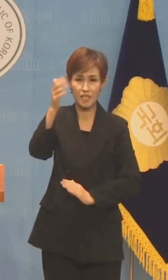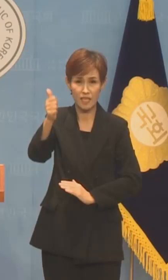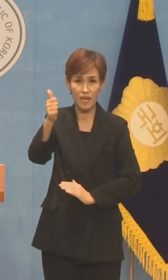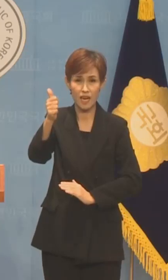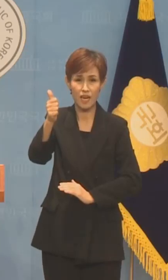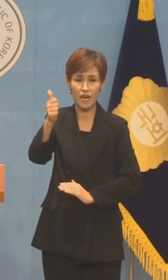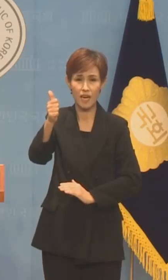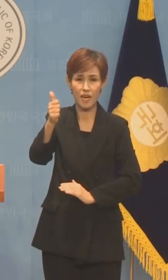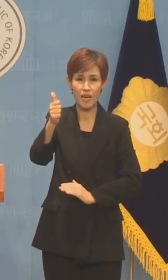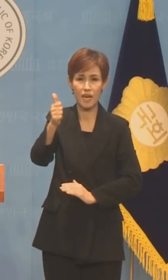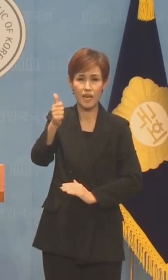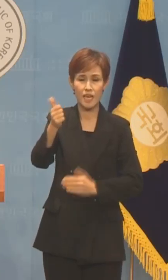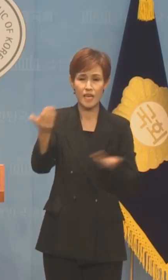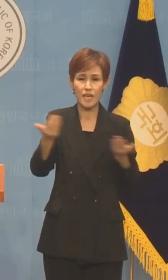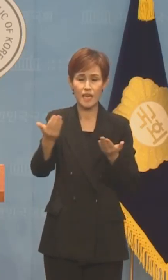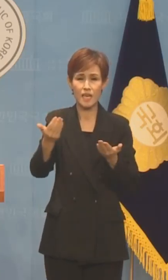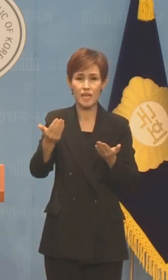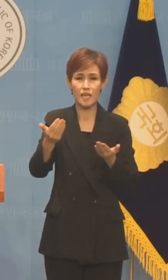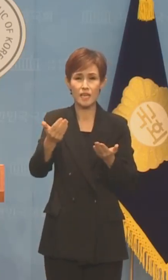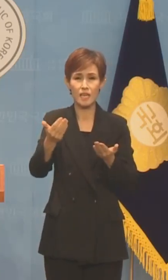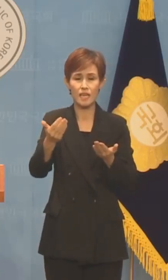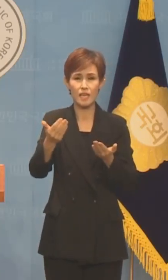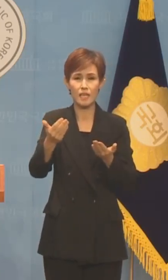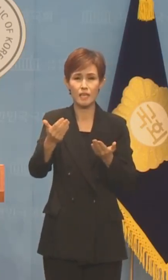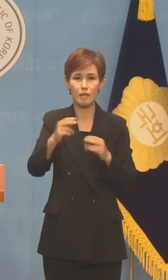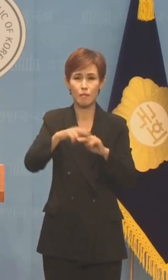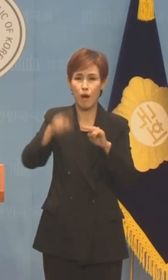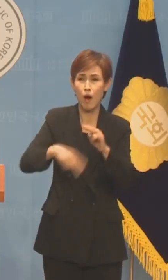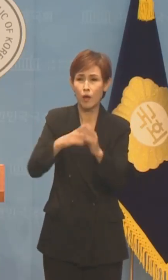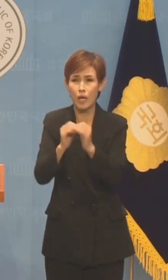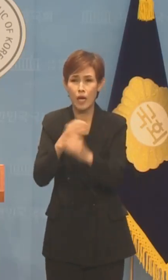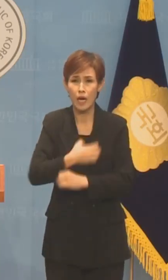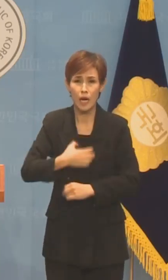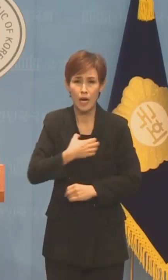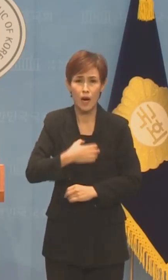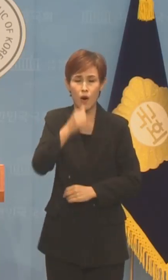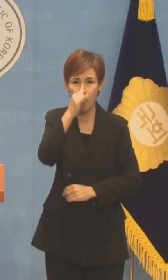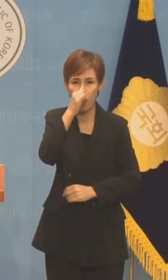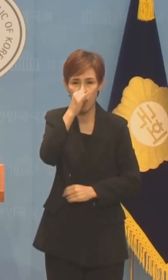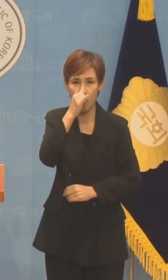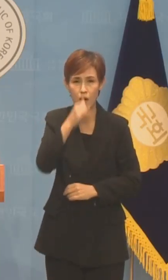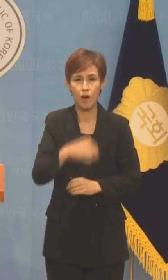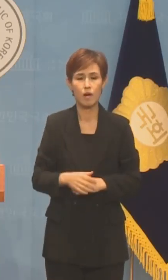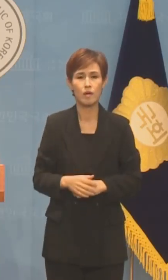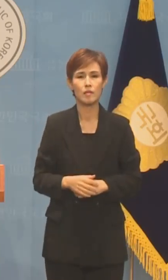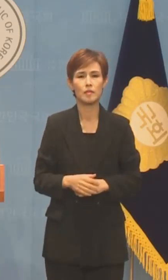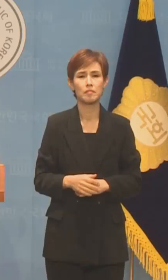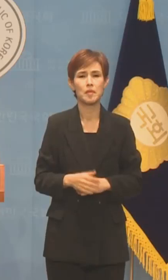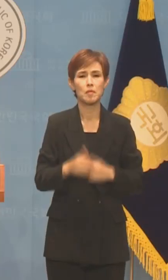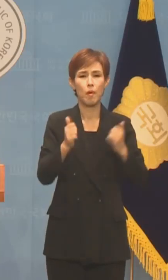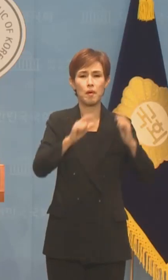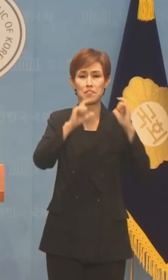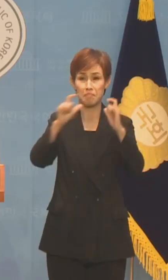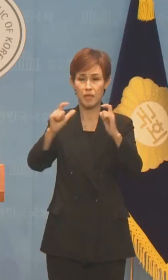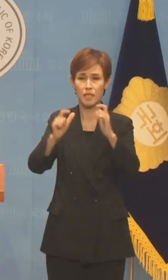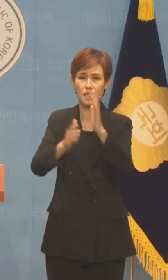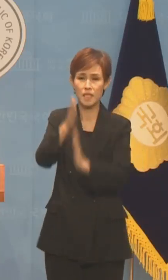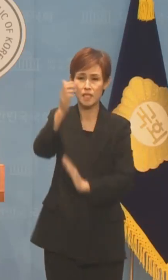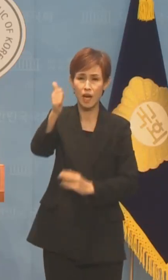내내 시장의 직상실을 걱정할 수밖에 없었고, 대법원 판결에 따라 시장